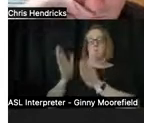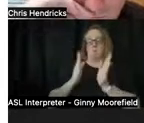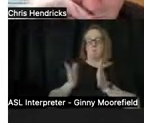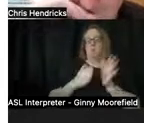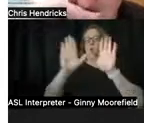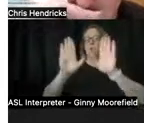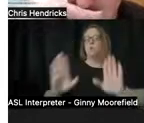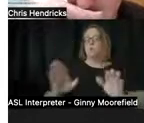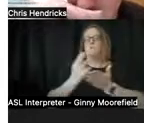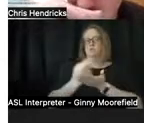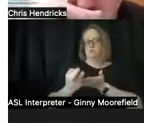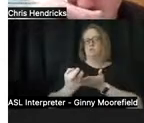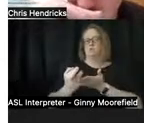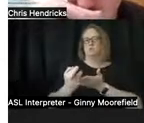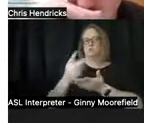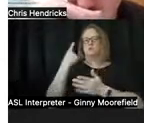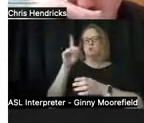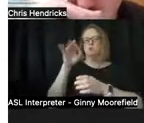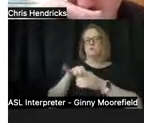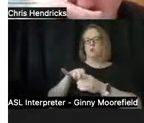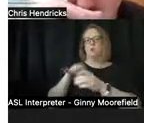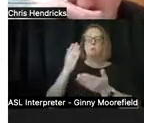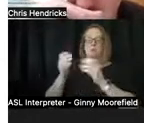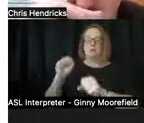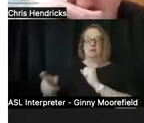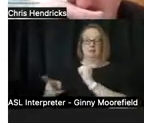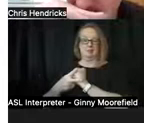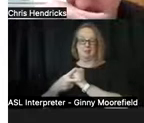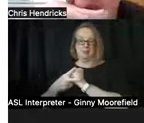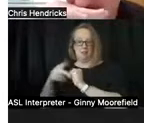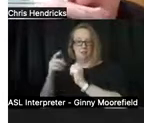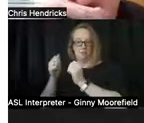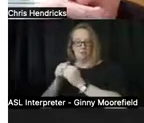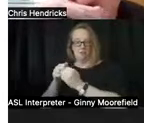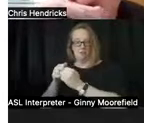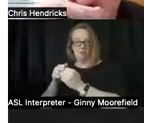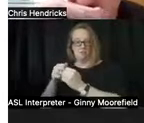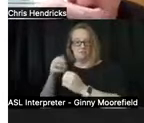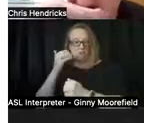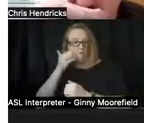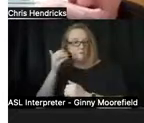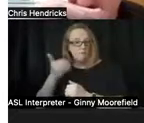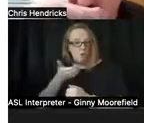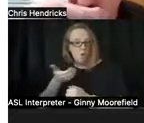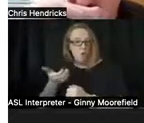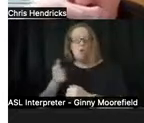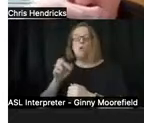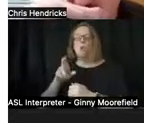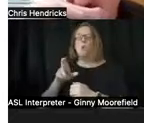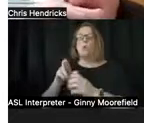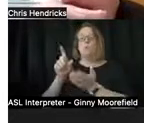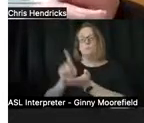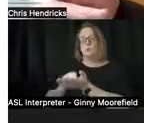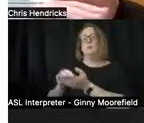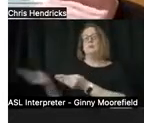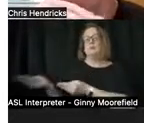poder compartirlo para el momento de votar y esto lo podemos imprimir poner en nuestro teléfono